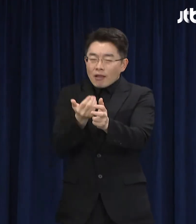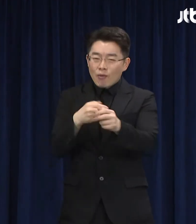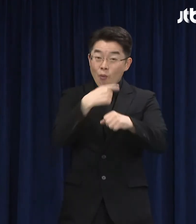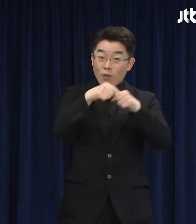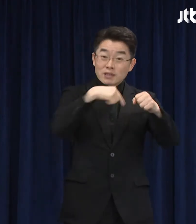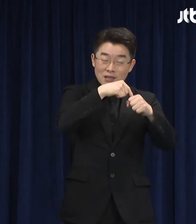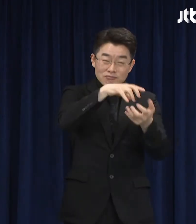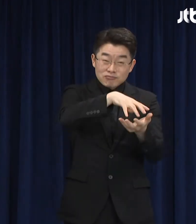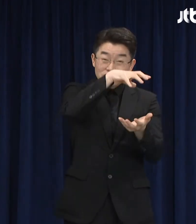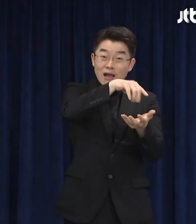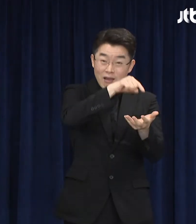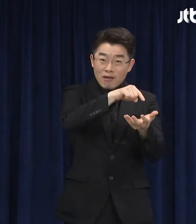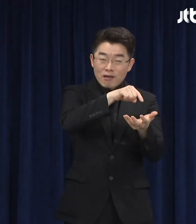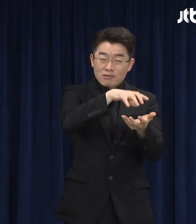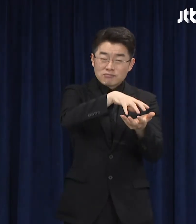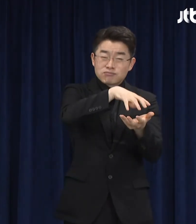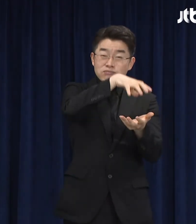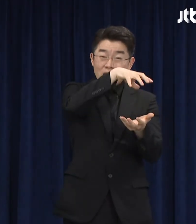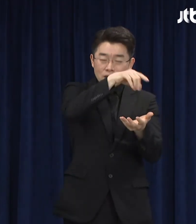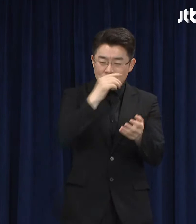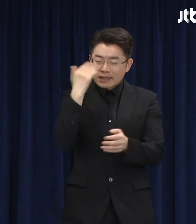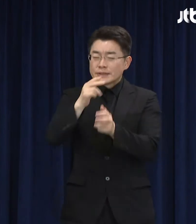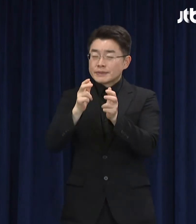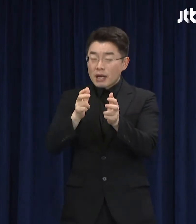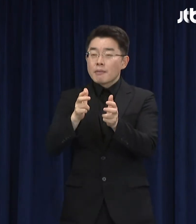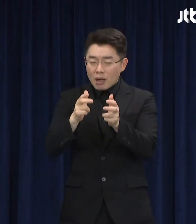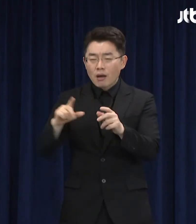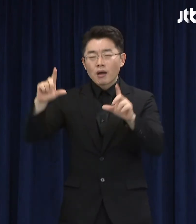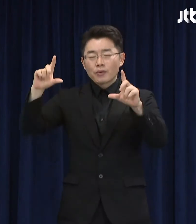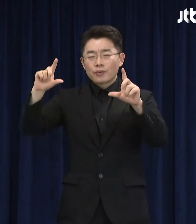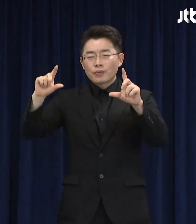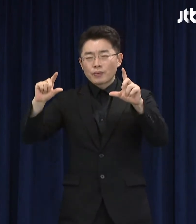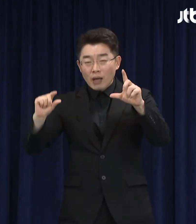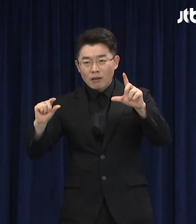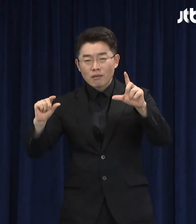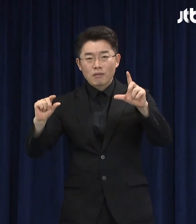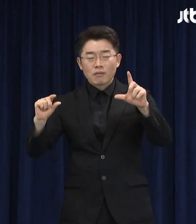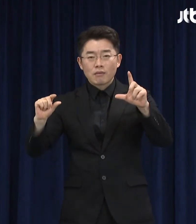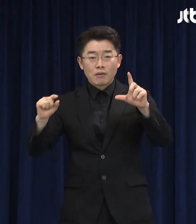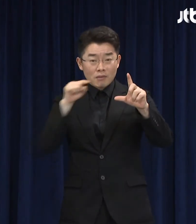농도와 알프스를 거친 후의 농도를 비교하기 위한